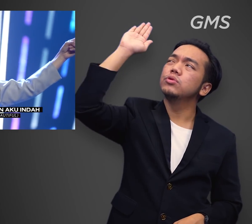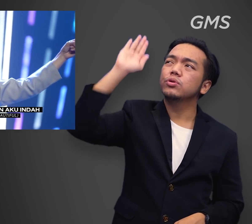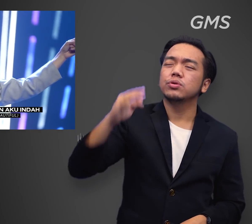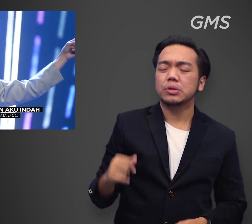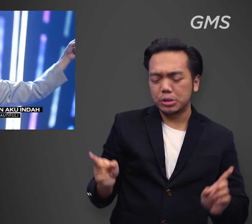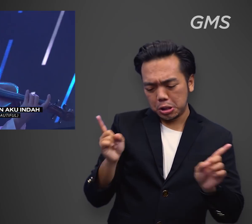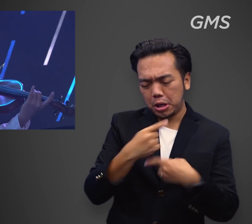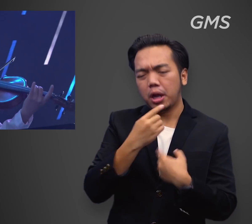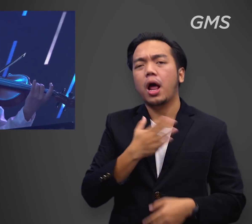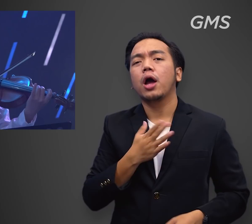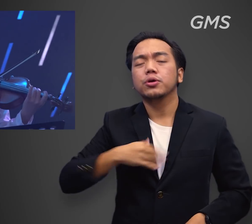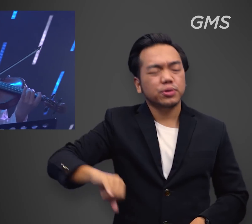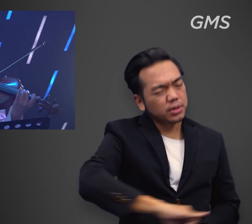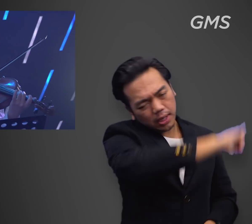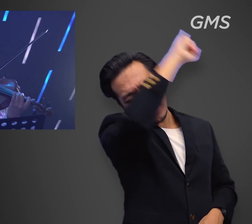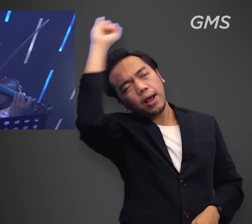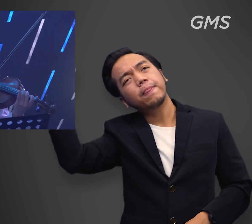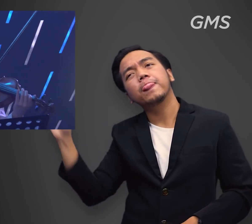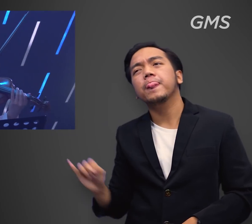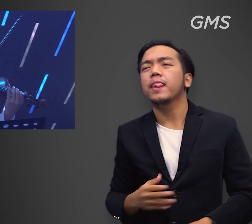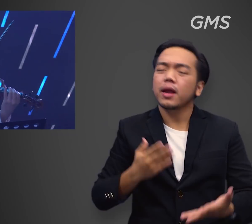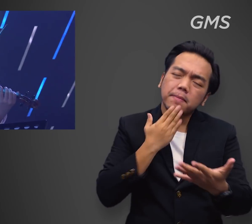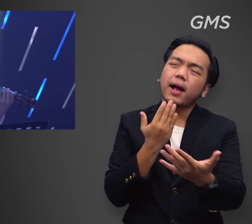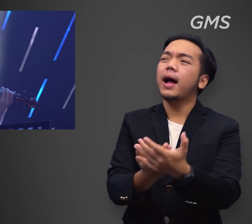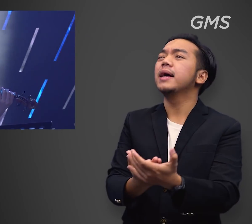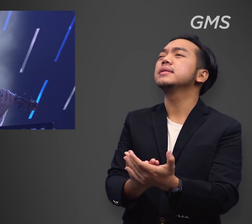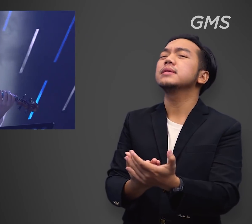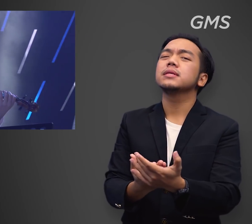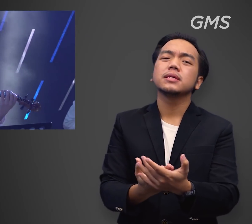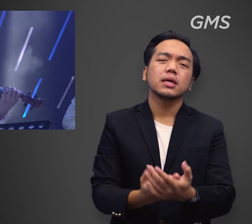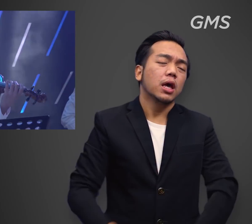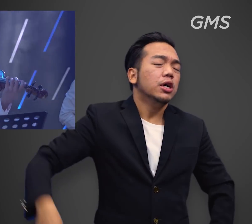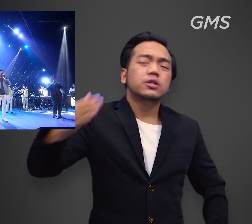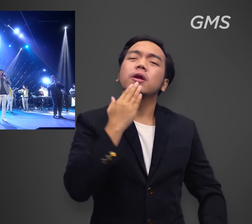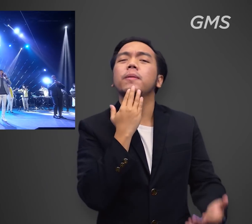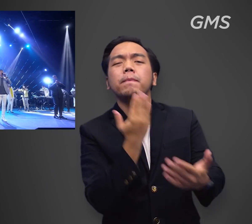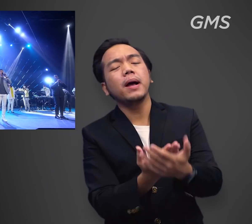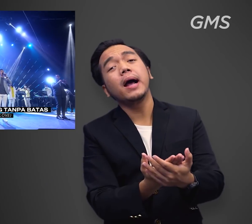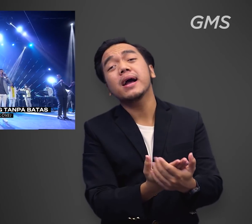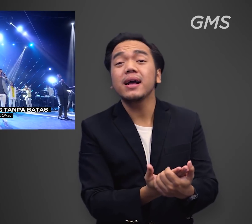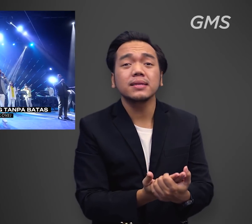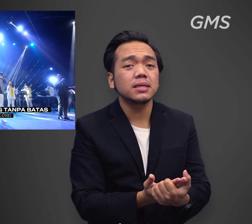jadikan aku indah. Terima kasih, terima kasih.